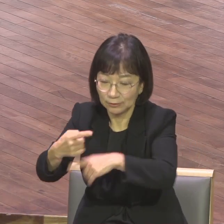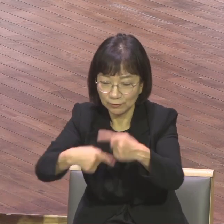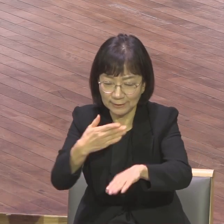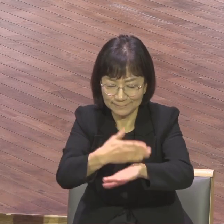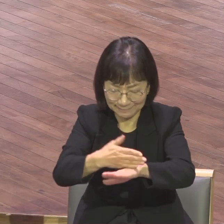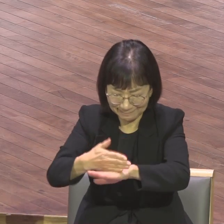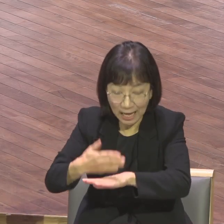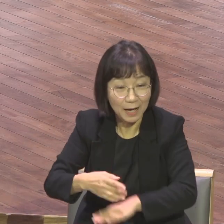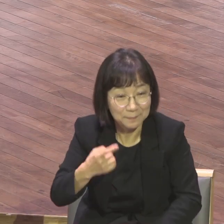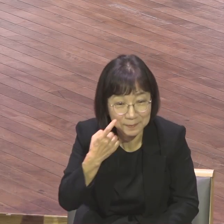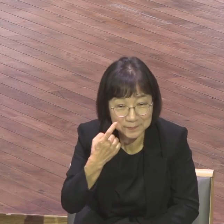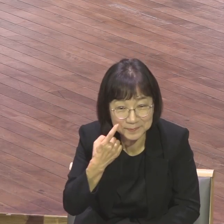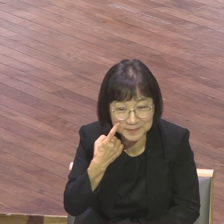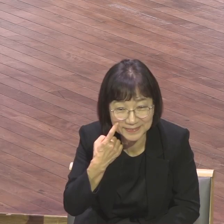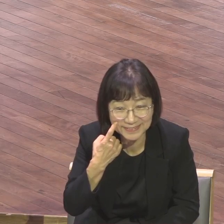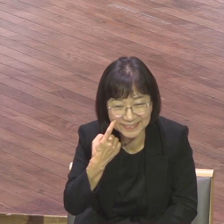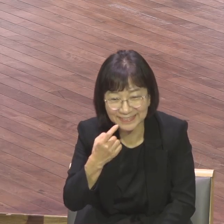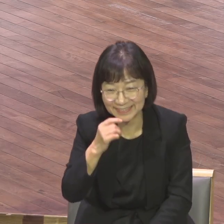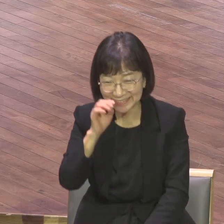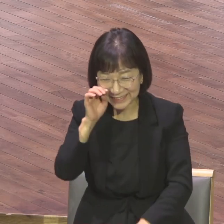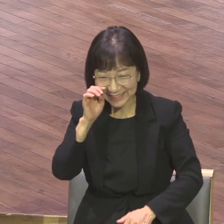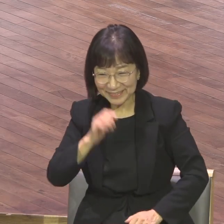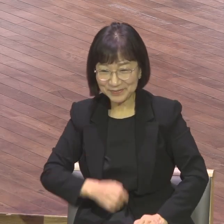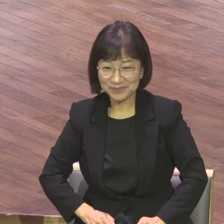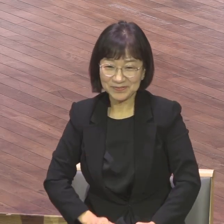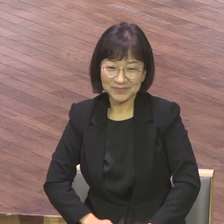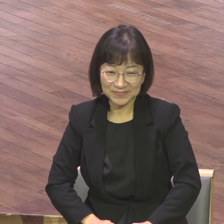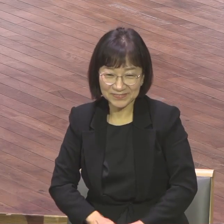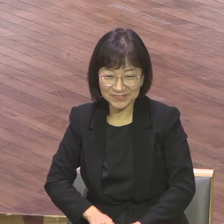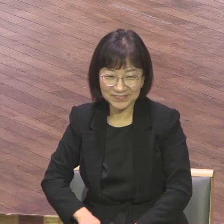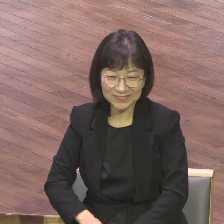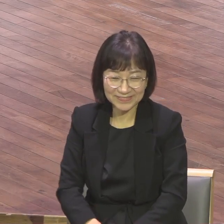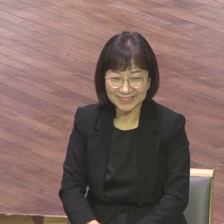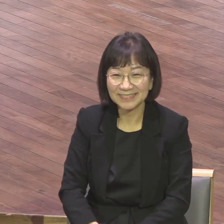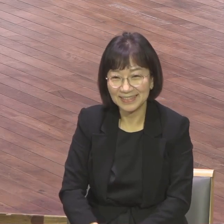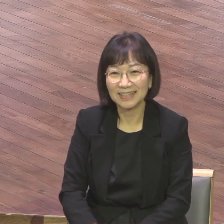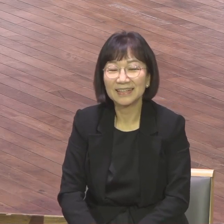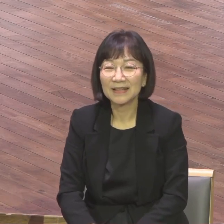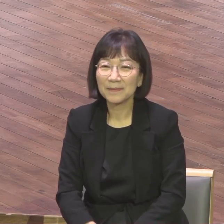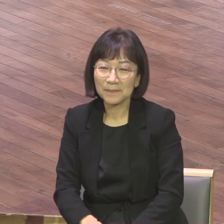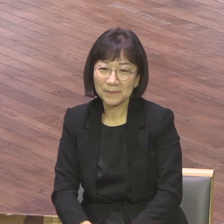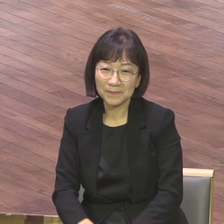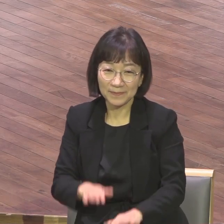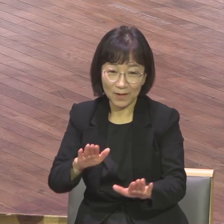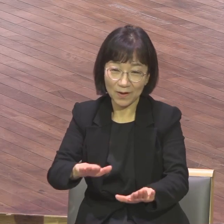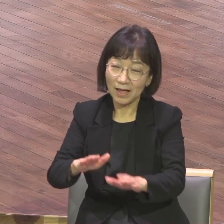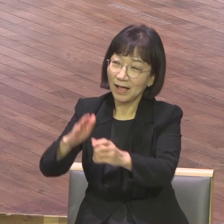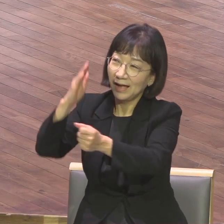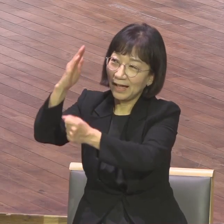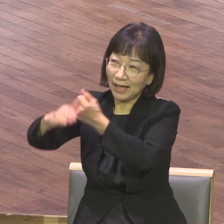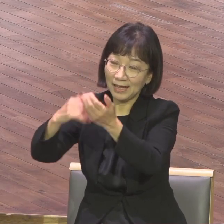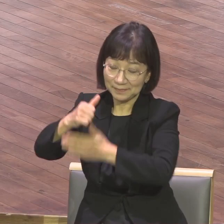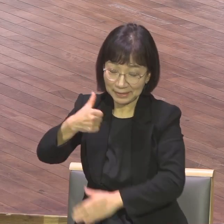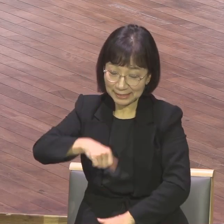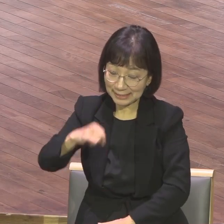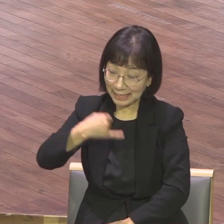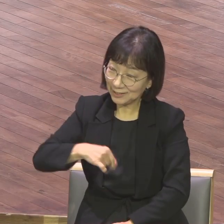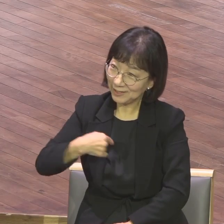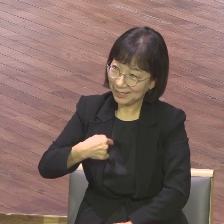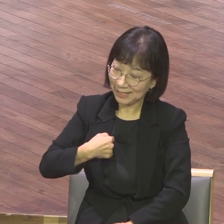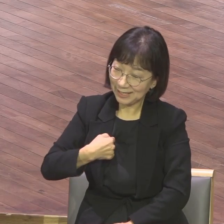살아보세요. 영불의 저주를 받아야 했던 나를 하나님의 자녀로 회복시켜 주신 그 놀라운